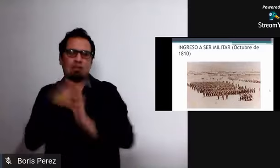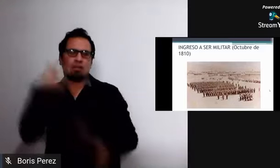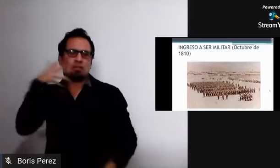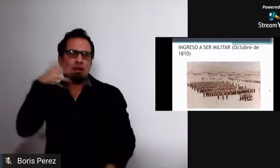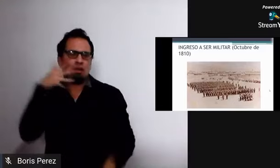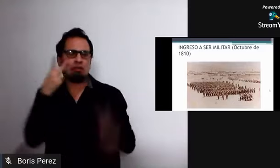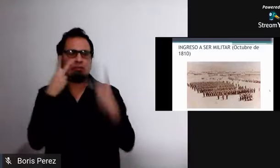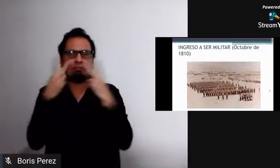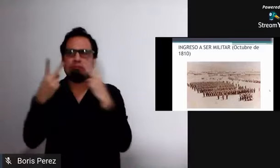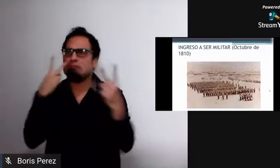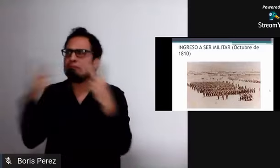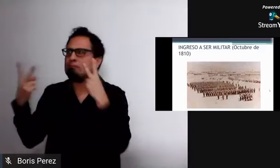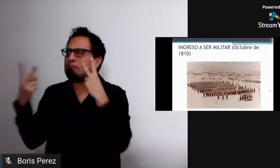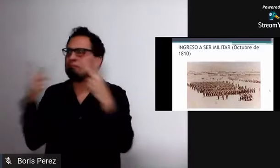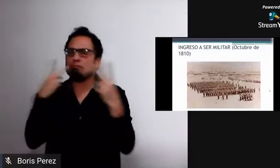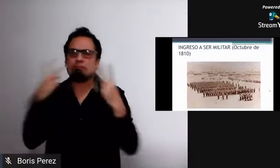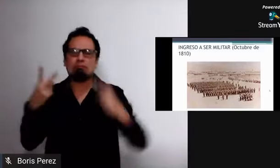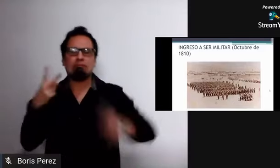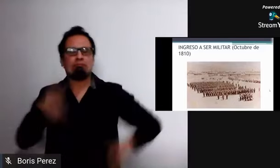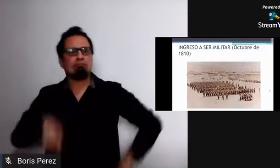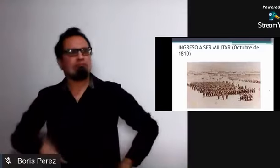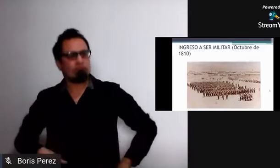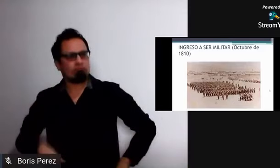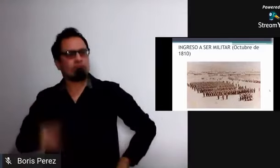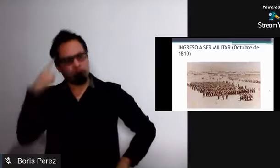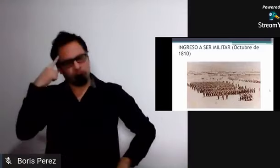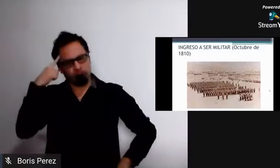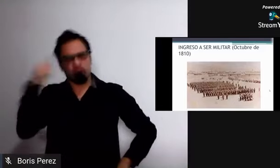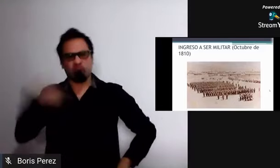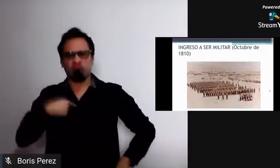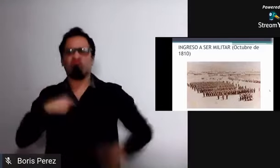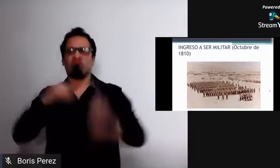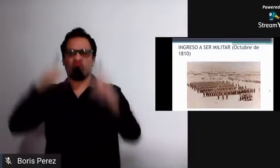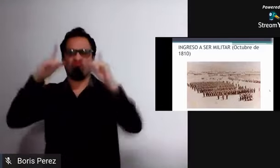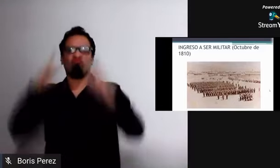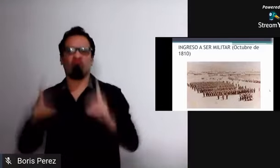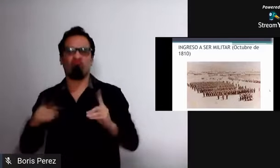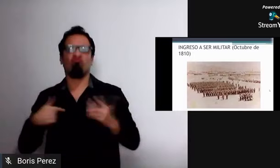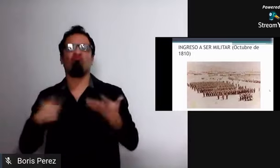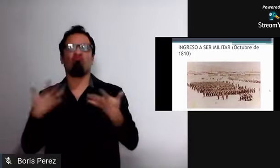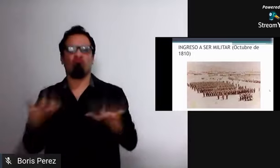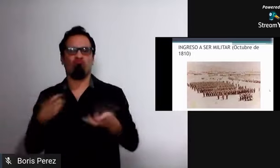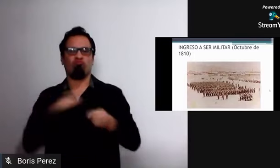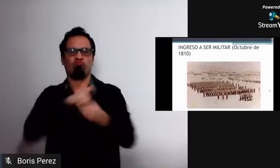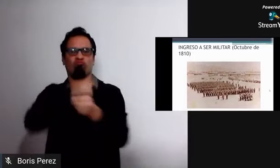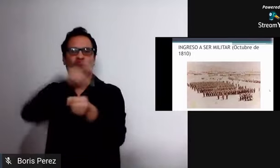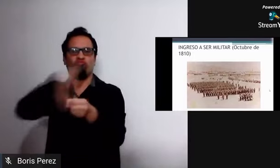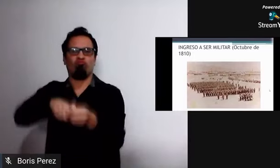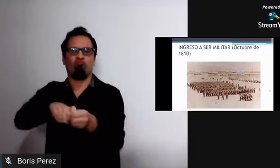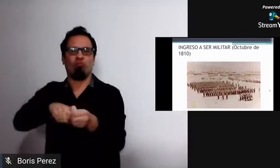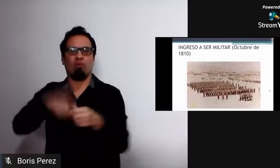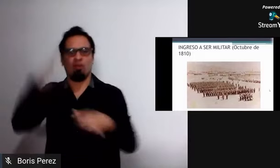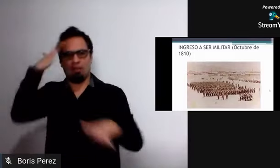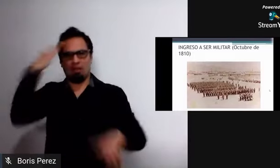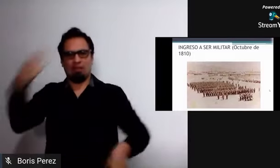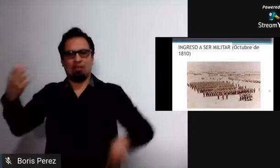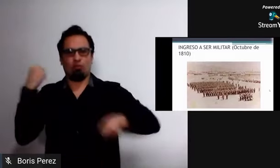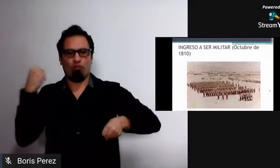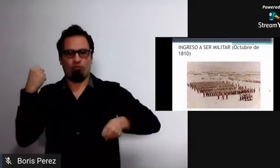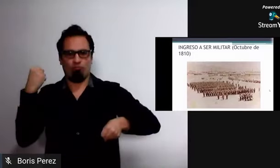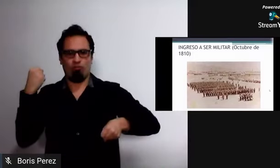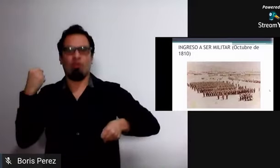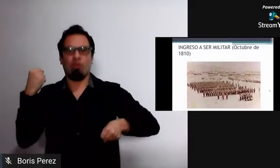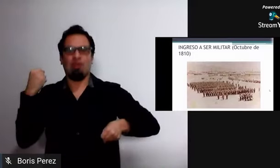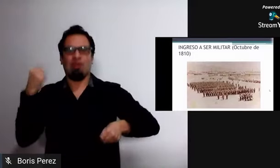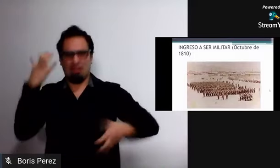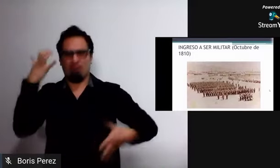más adelante vemos que en medio pues de todas esas circunstancias que estábamos viviendo, él